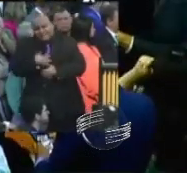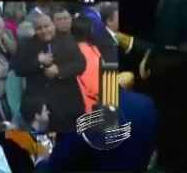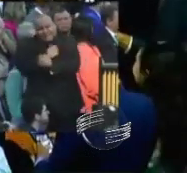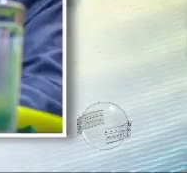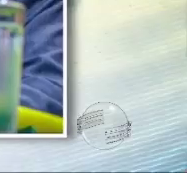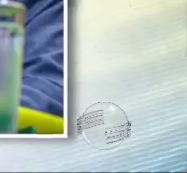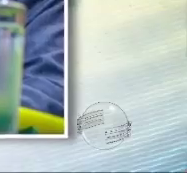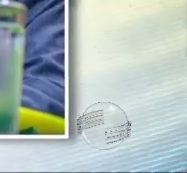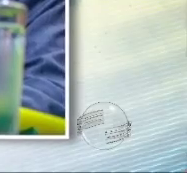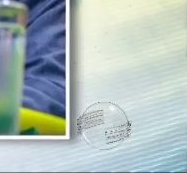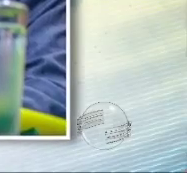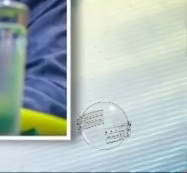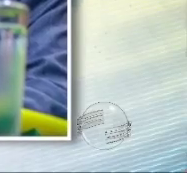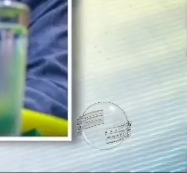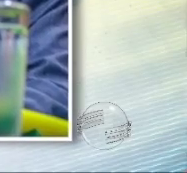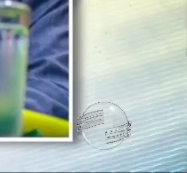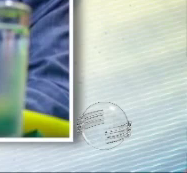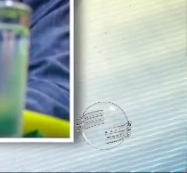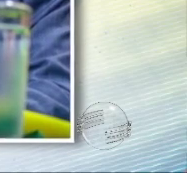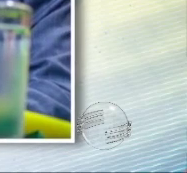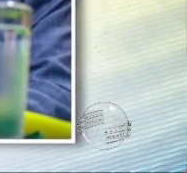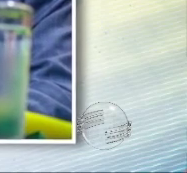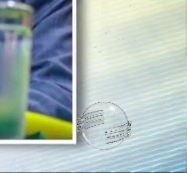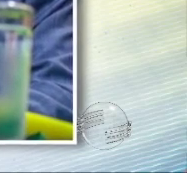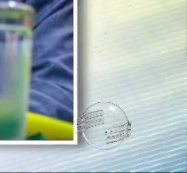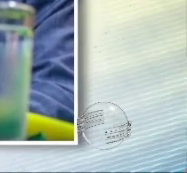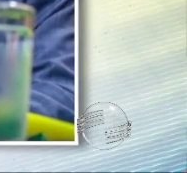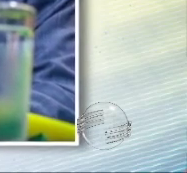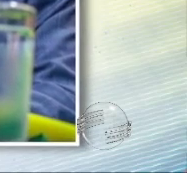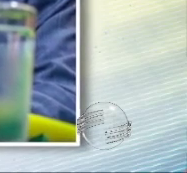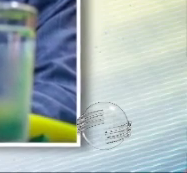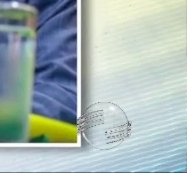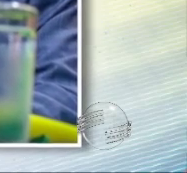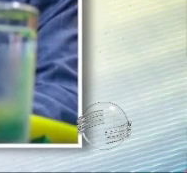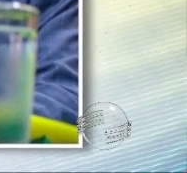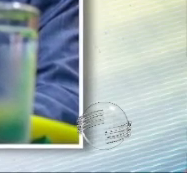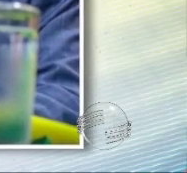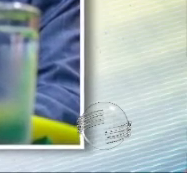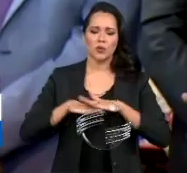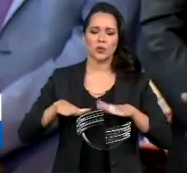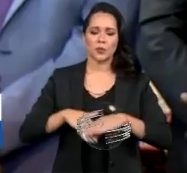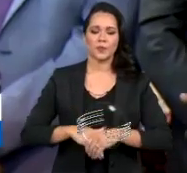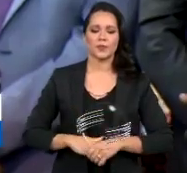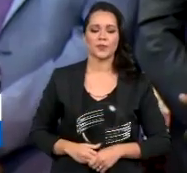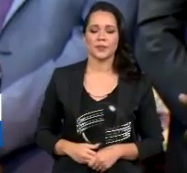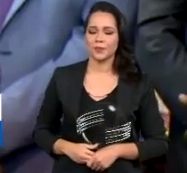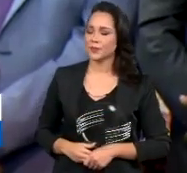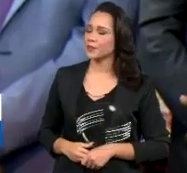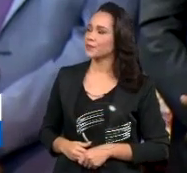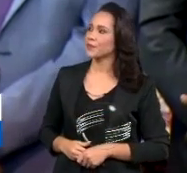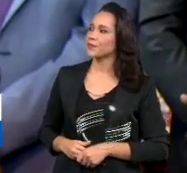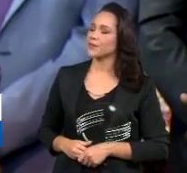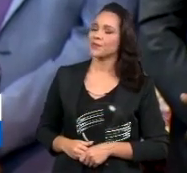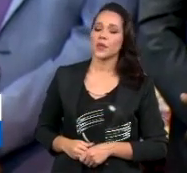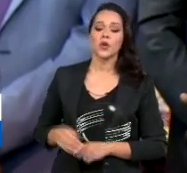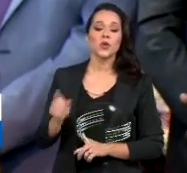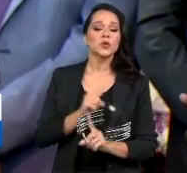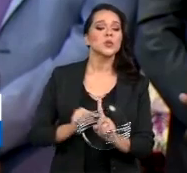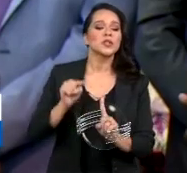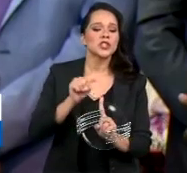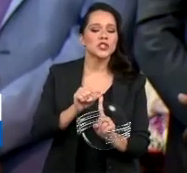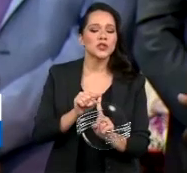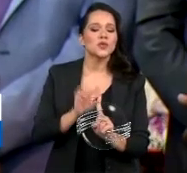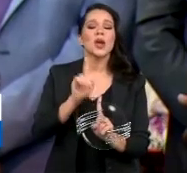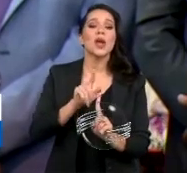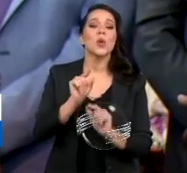E, em seguida, falou sobre os compromissos que estava assumindo a partir daquele momento. O primeiro deles, segundo